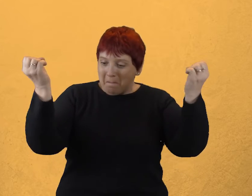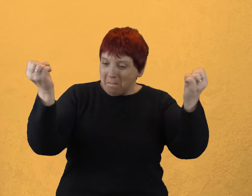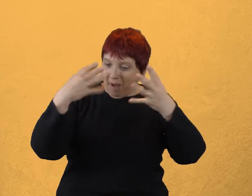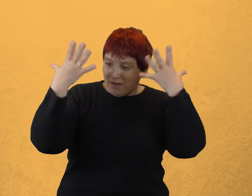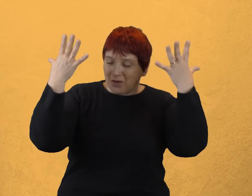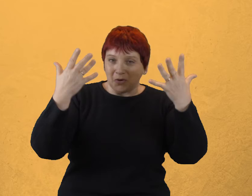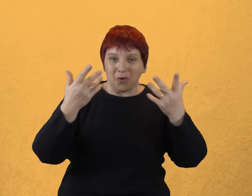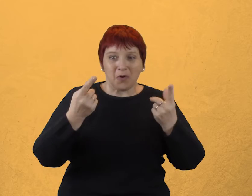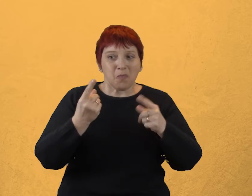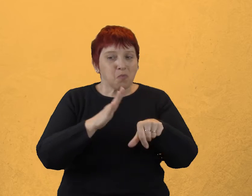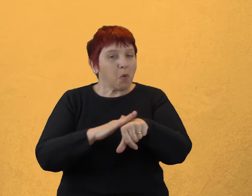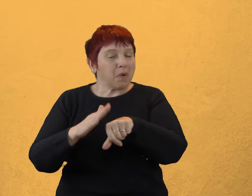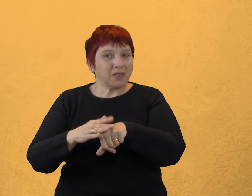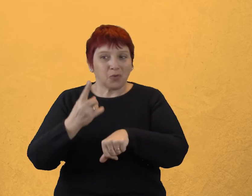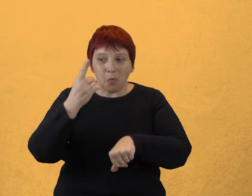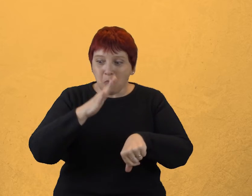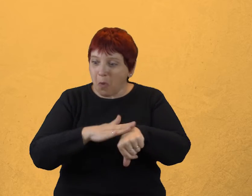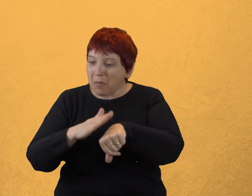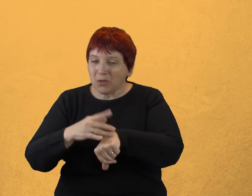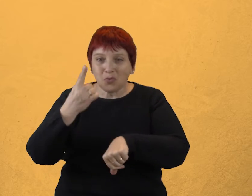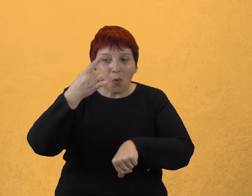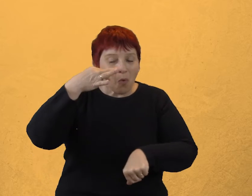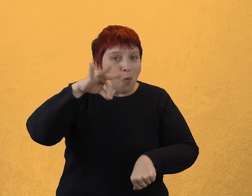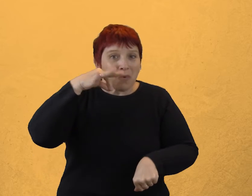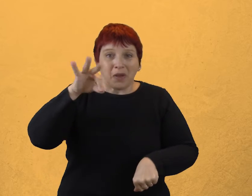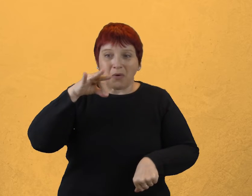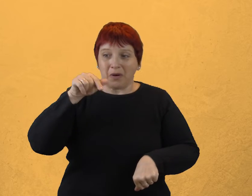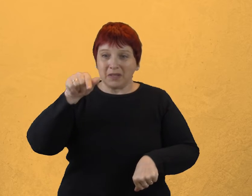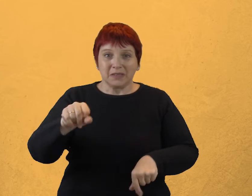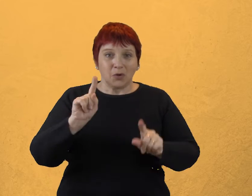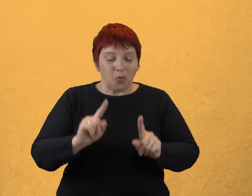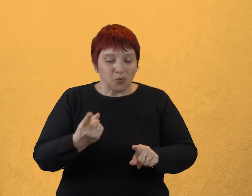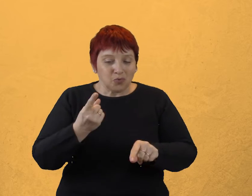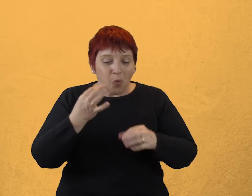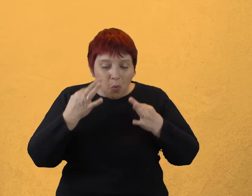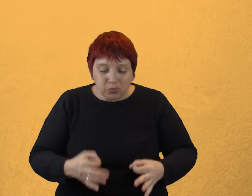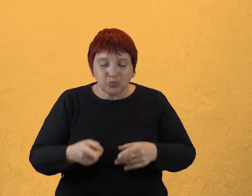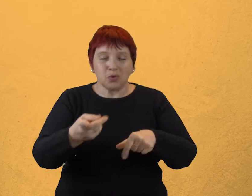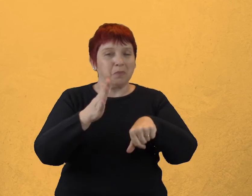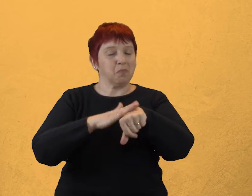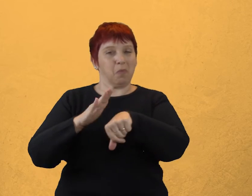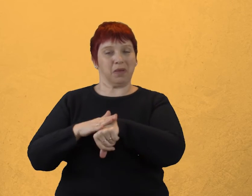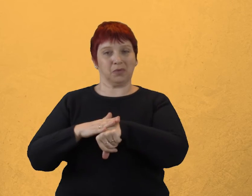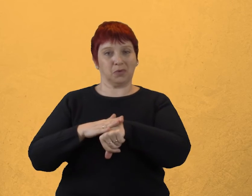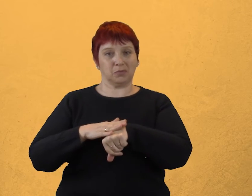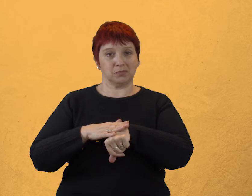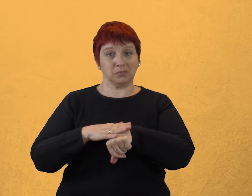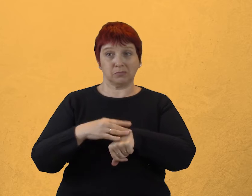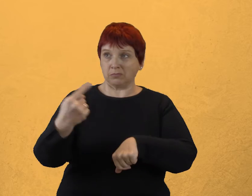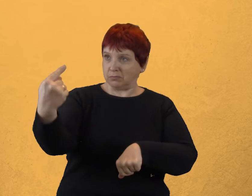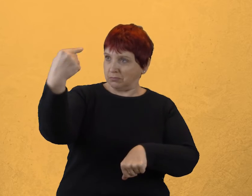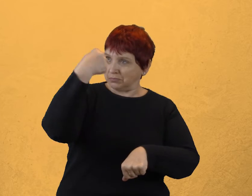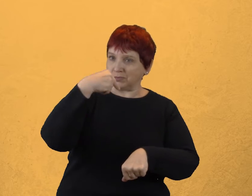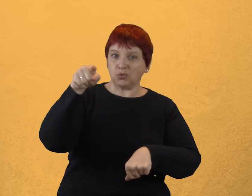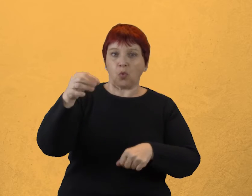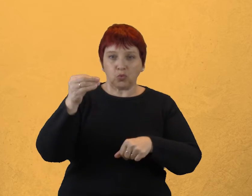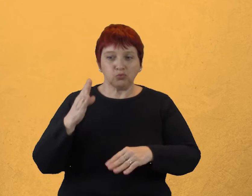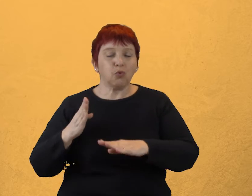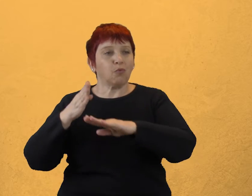algo fantástico y único estaba a punto de ocurrir en mi vida. Serás tú el que rescate a Paola,